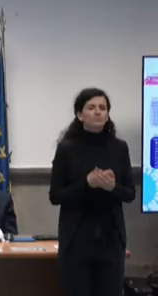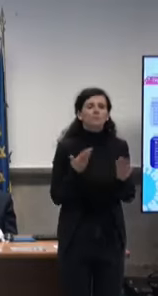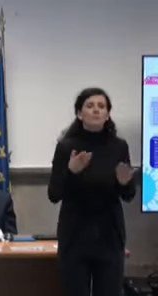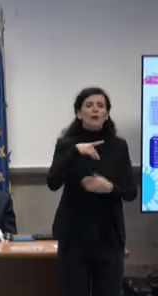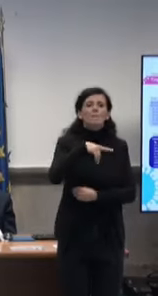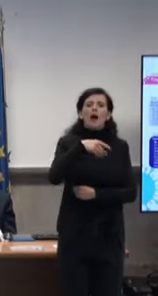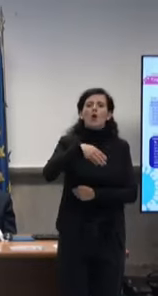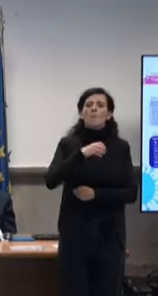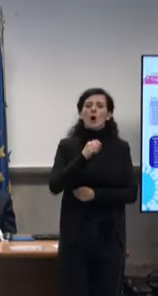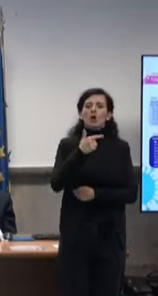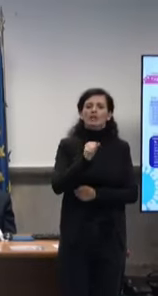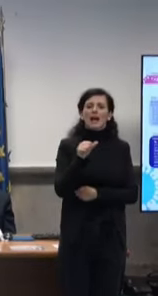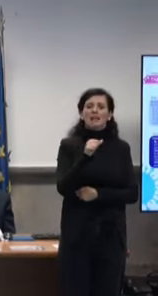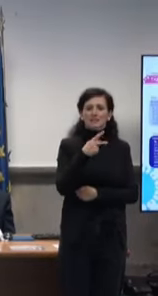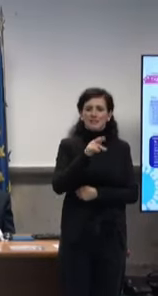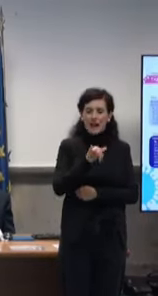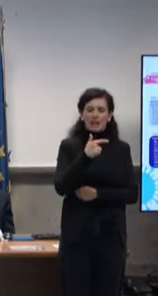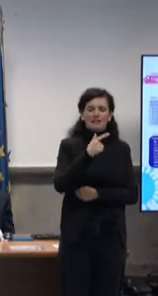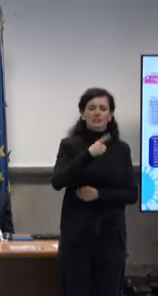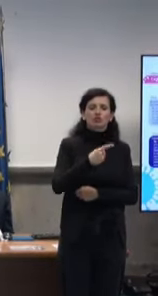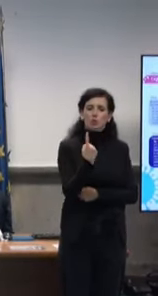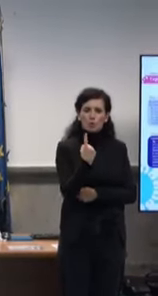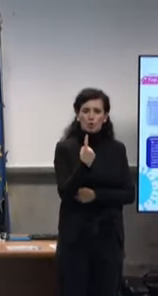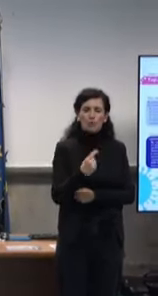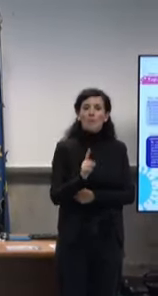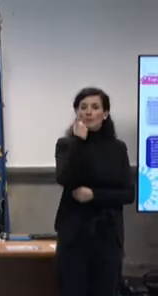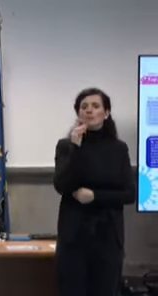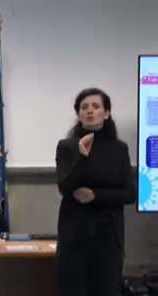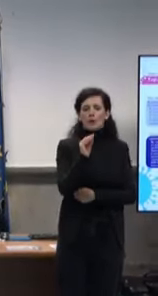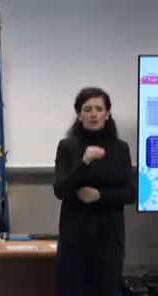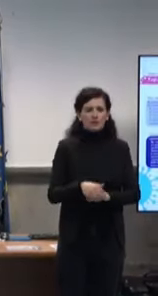dunque paola motta sky tg 1 la prima